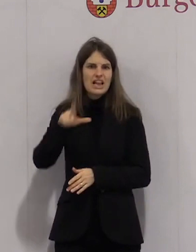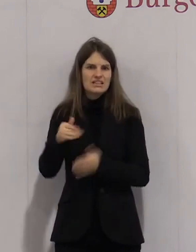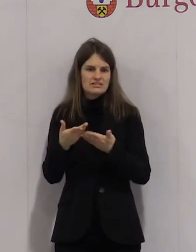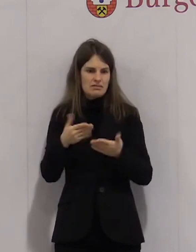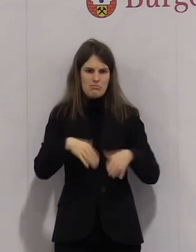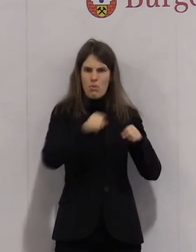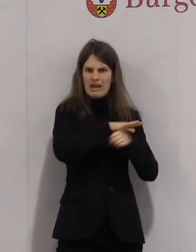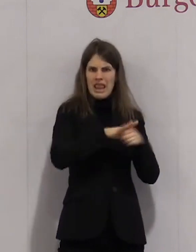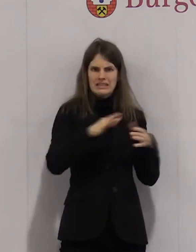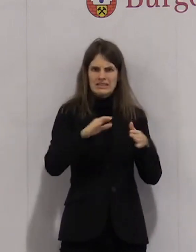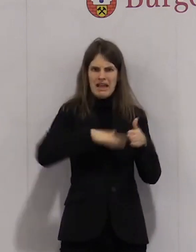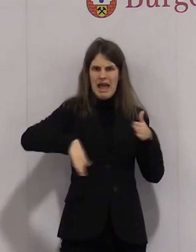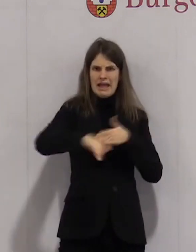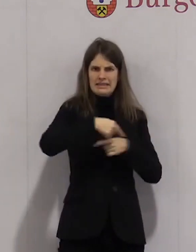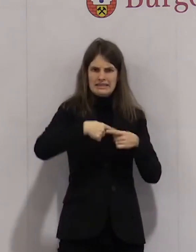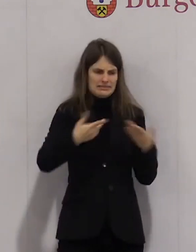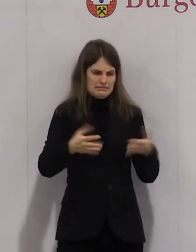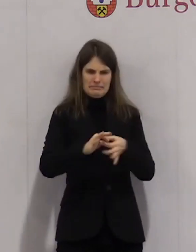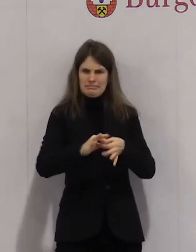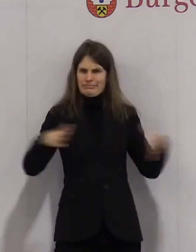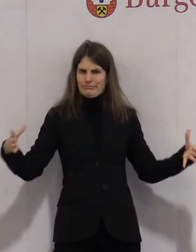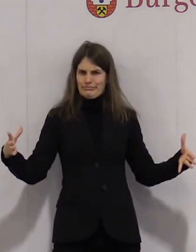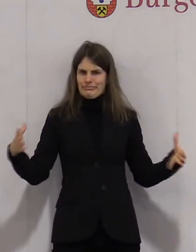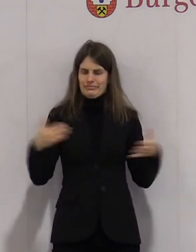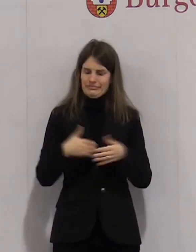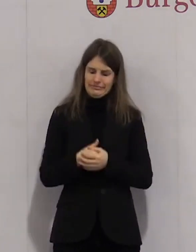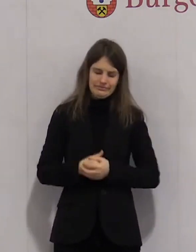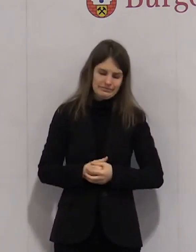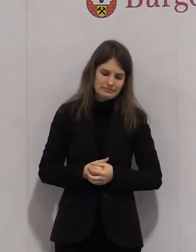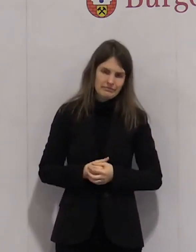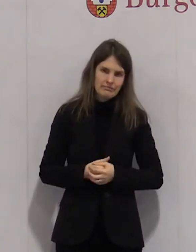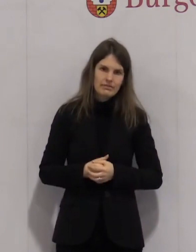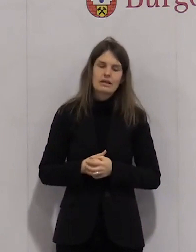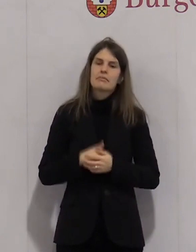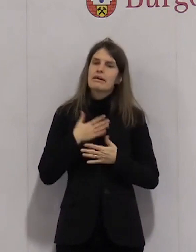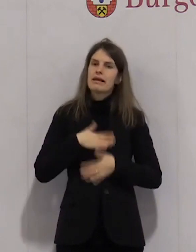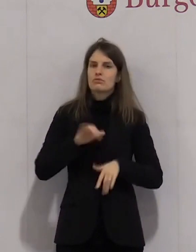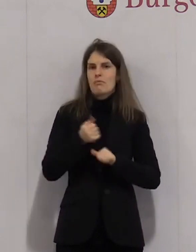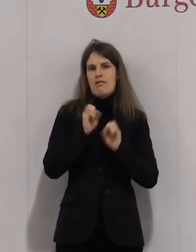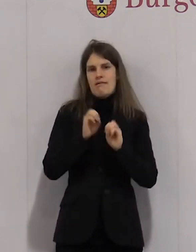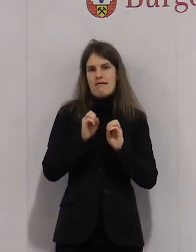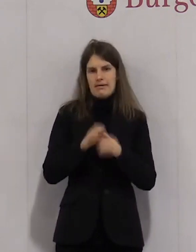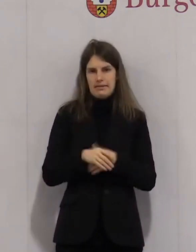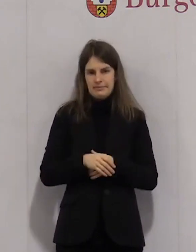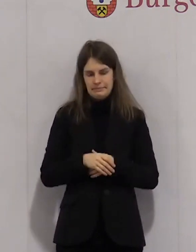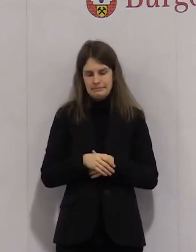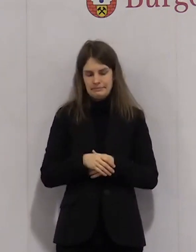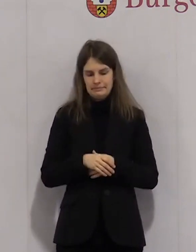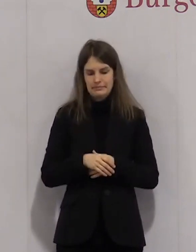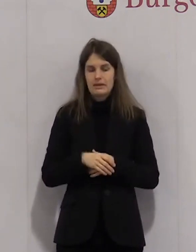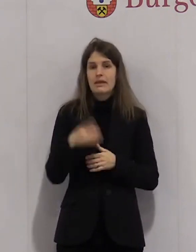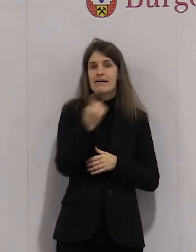deshalb noch einmal erklären was wir uns dabei gedacht von den derzeit rund 1300